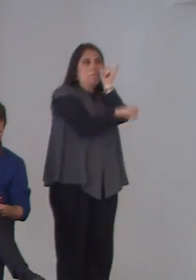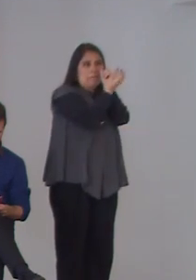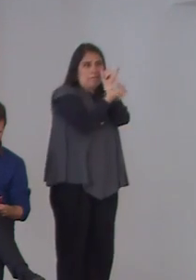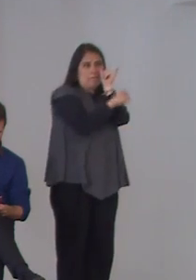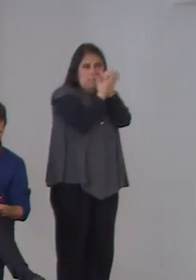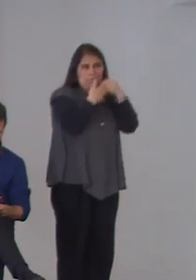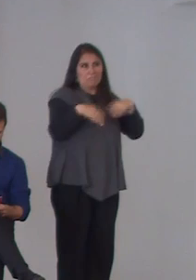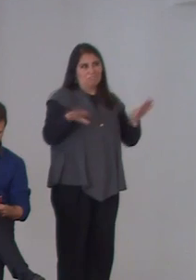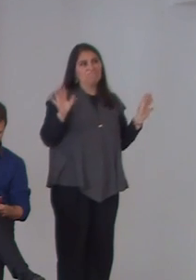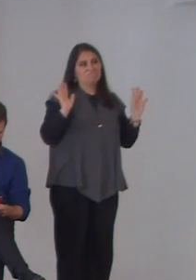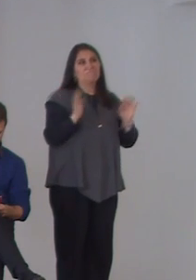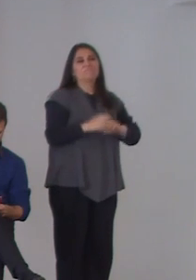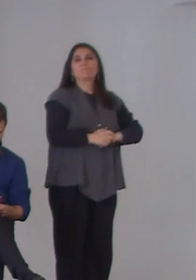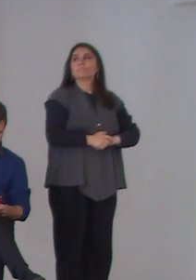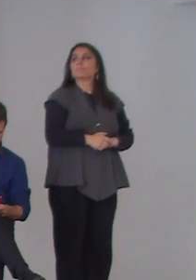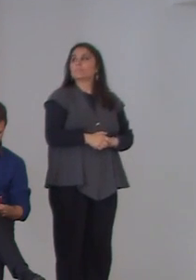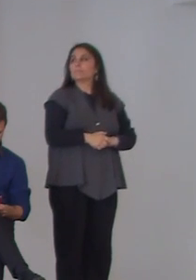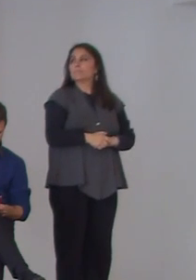duda.